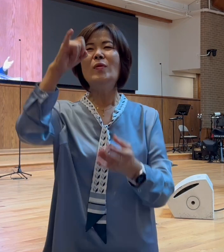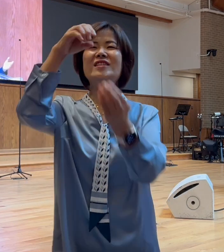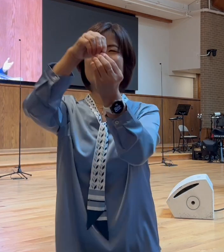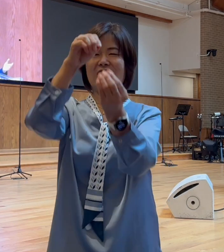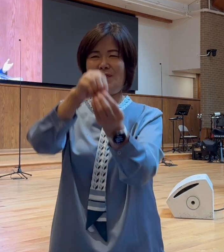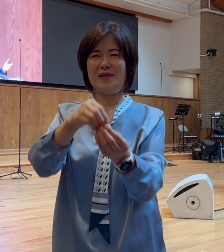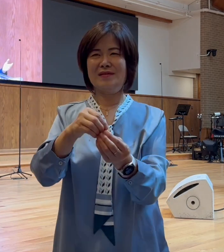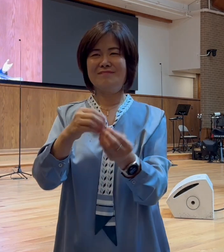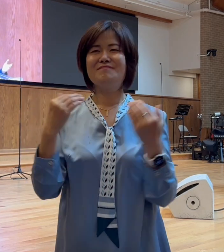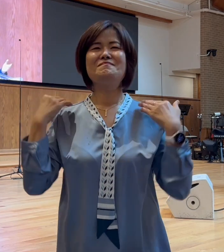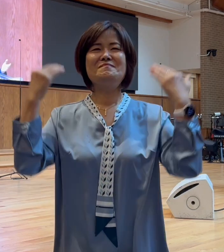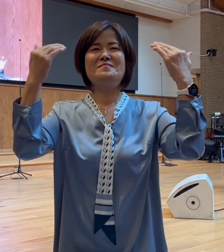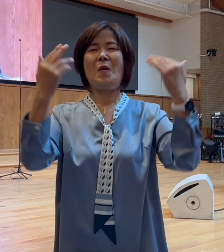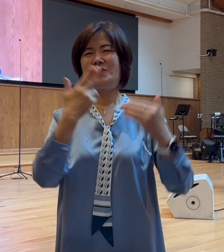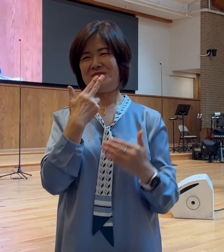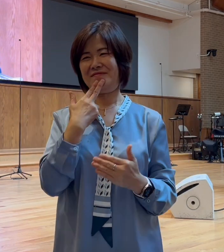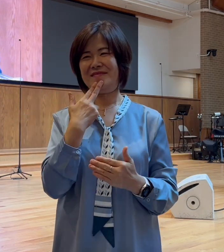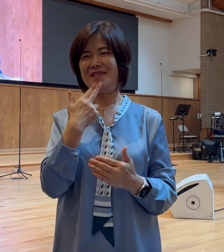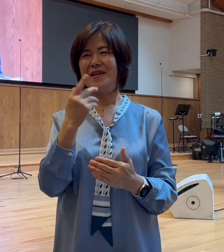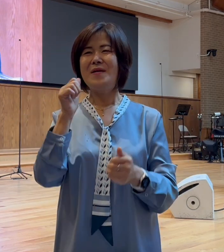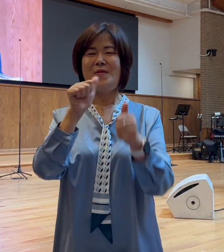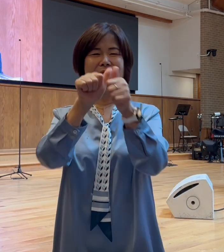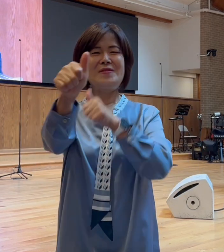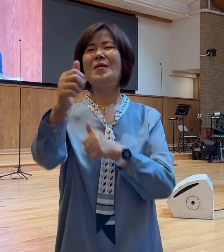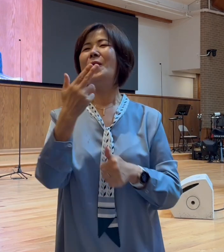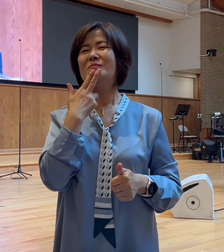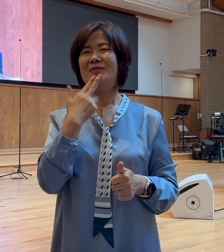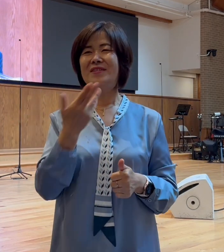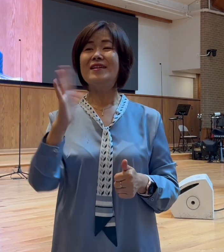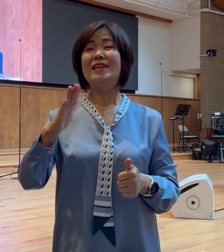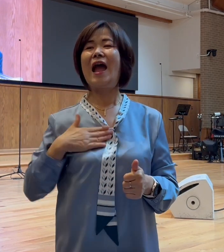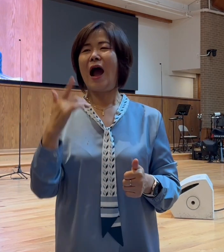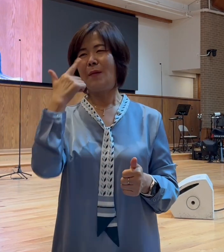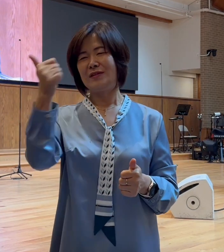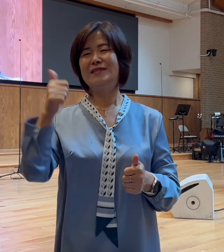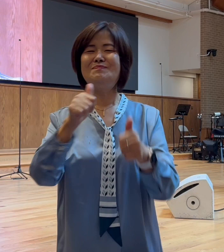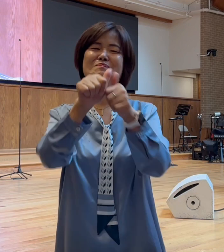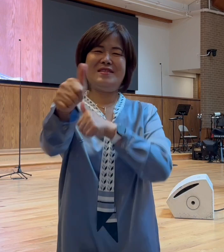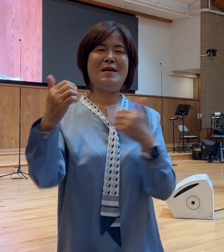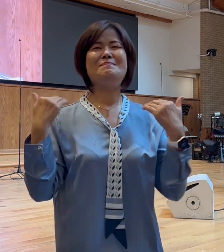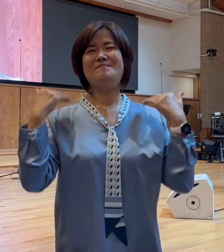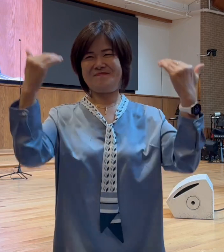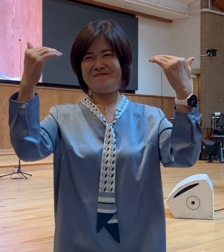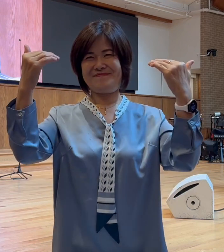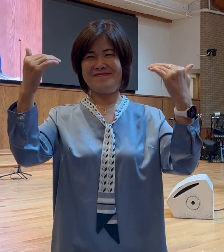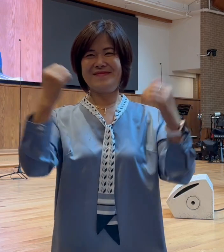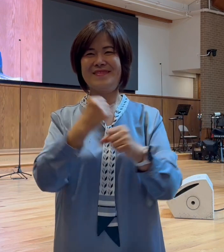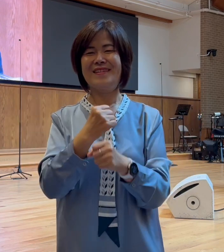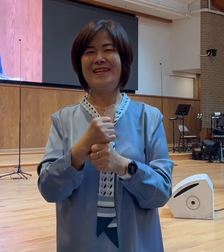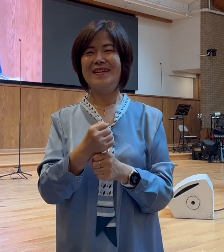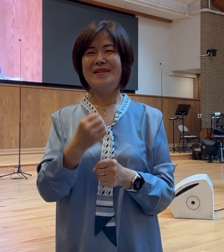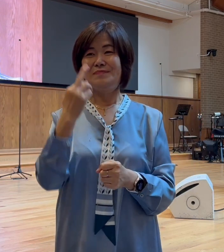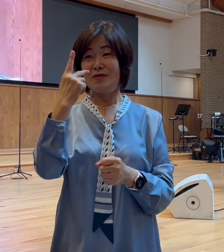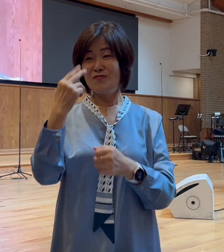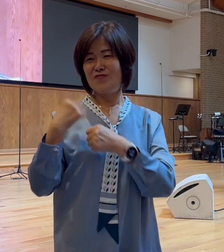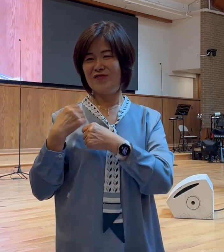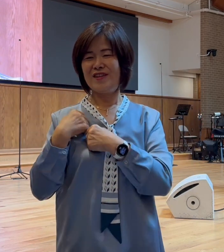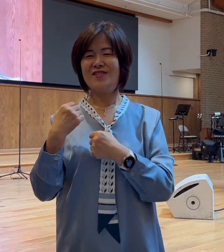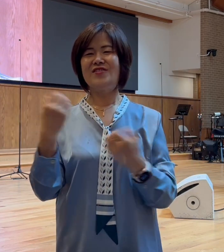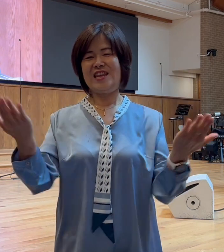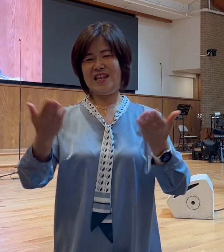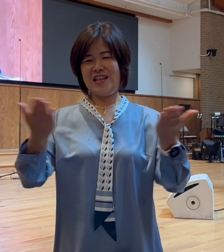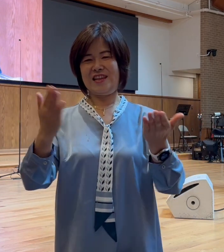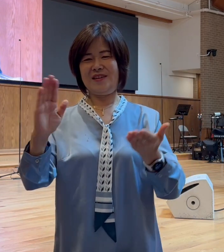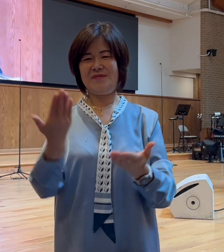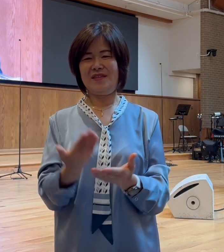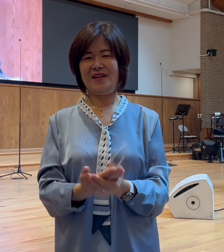닮은 거예요. 그러니까 제 얼굴 보고 판단하지 마시기를 바랍니다. 그러니까 이제 카투사를, 영어도 잘 못하시는데 카투사를 1년 하고 나시니까